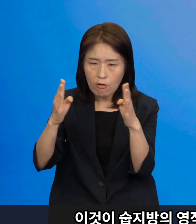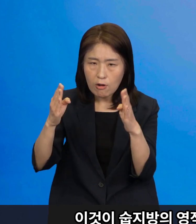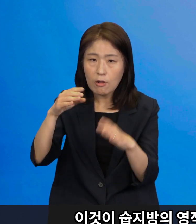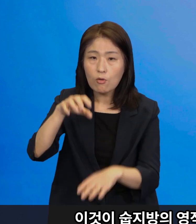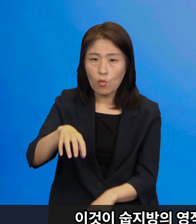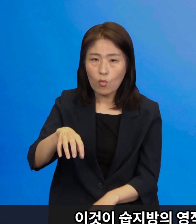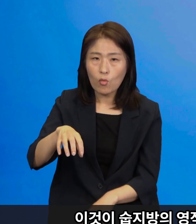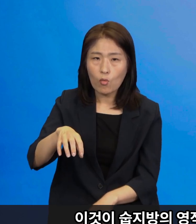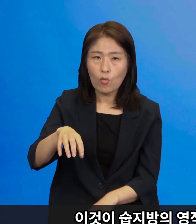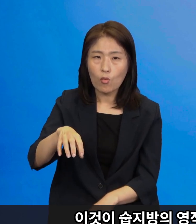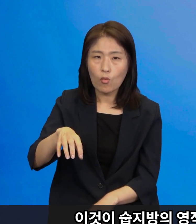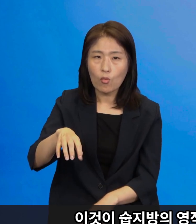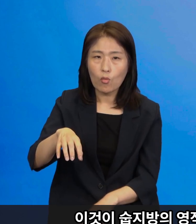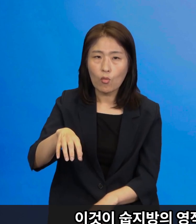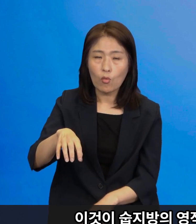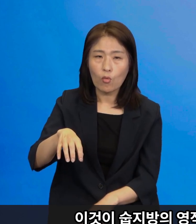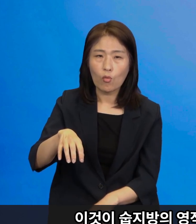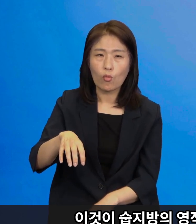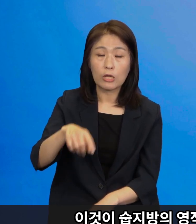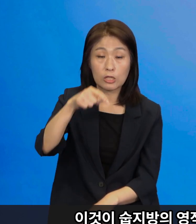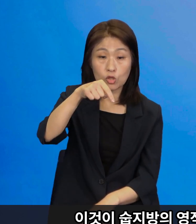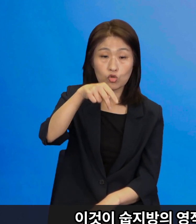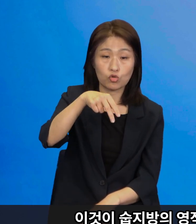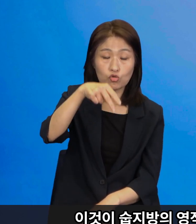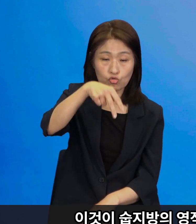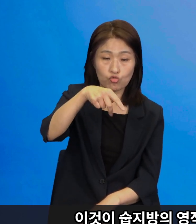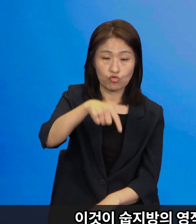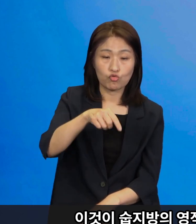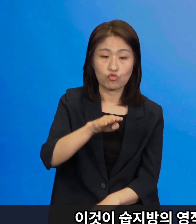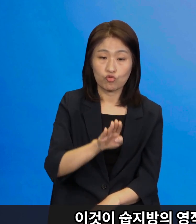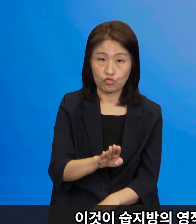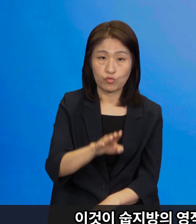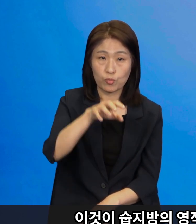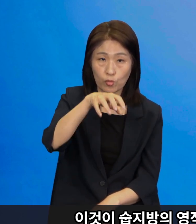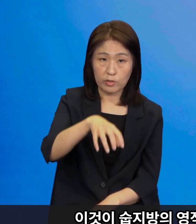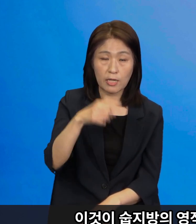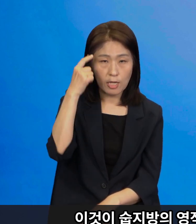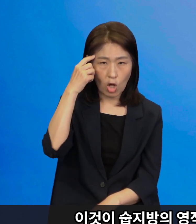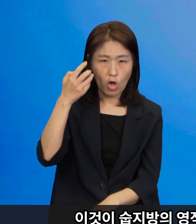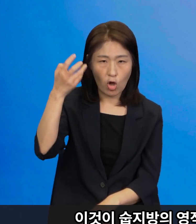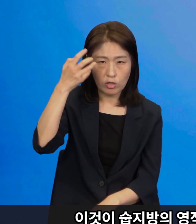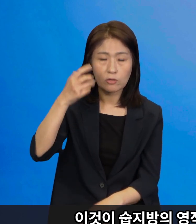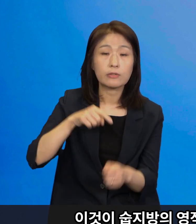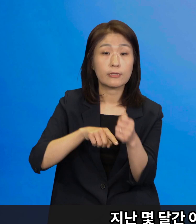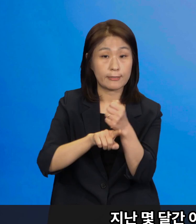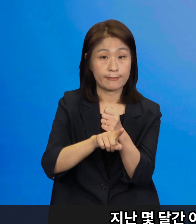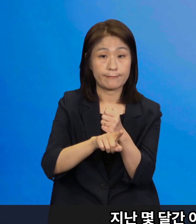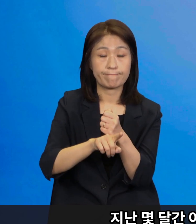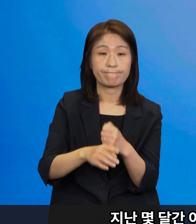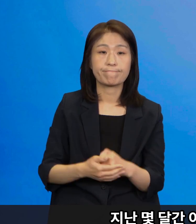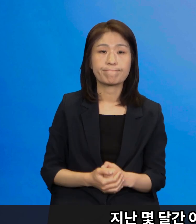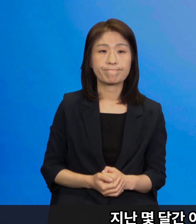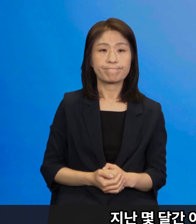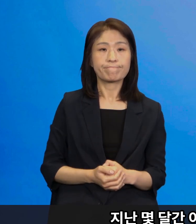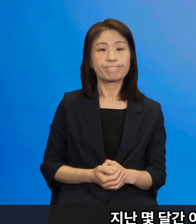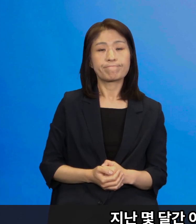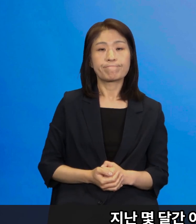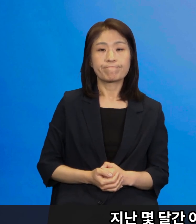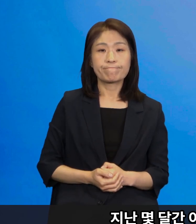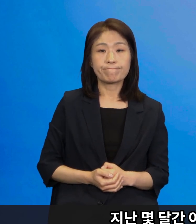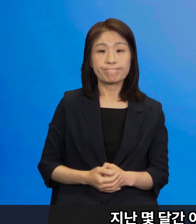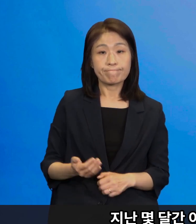이것이 숲지방의 영적인 의미입니다. 적용을 해봅시다. 지난 몇 달간